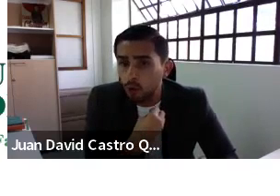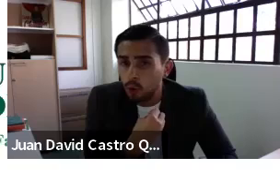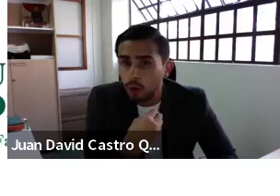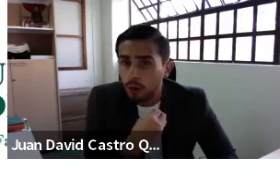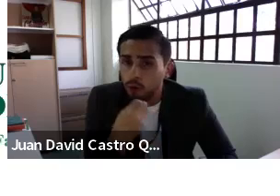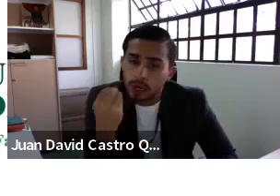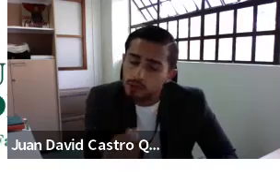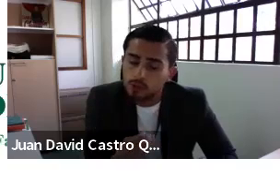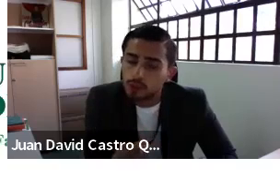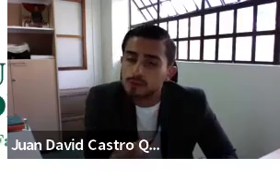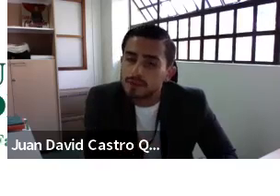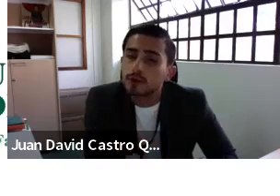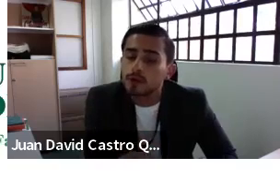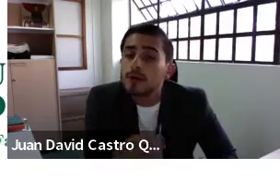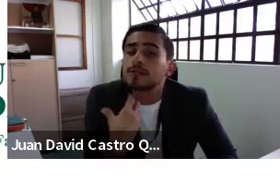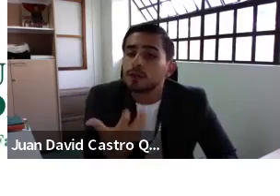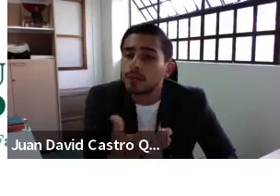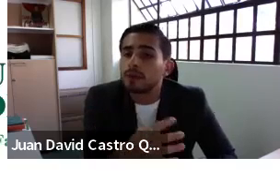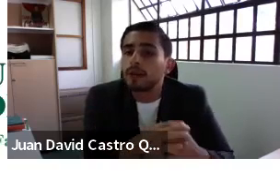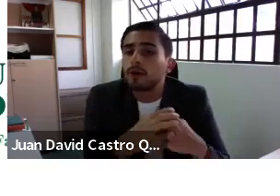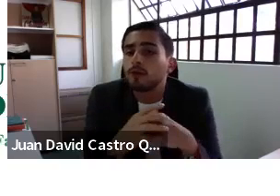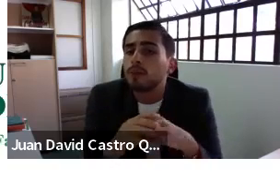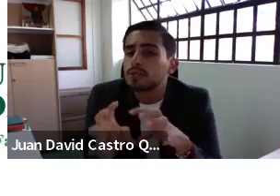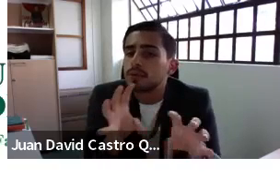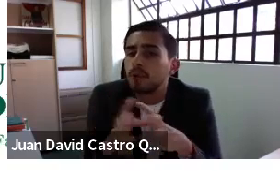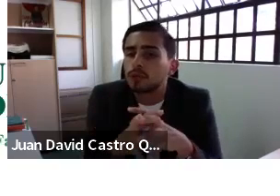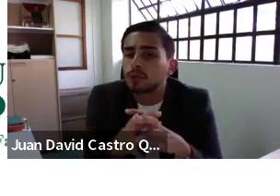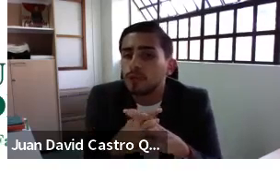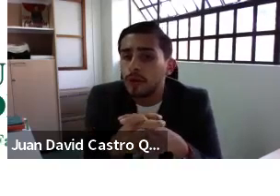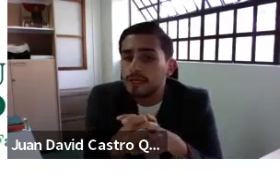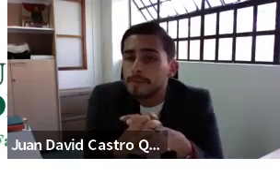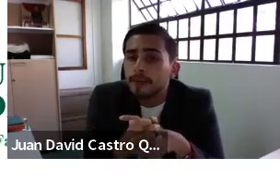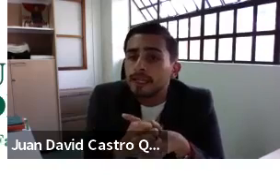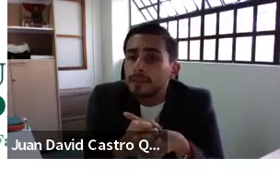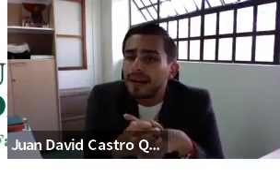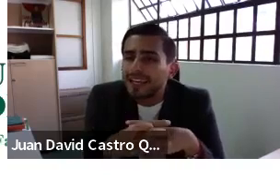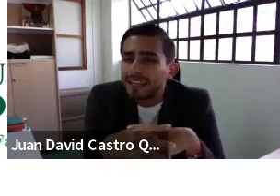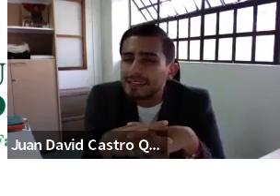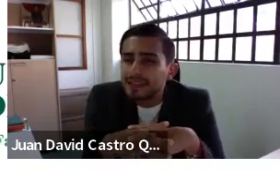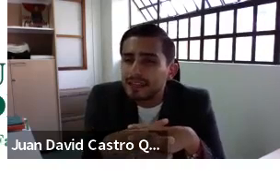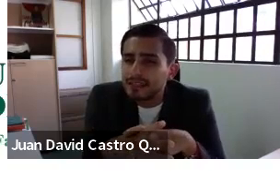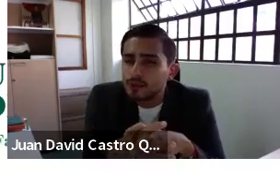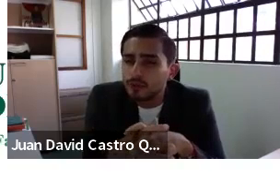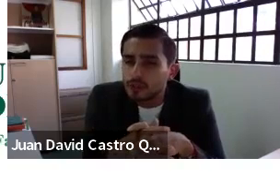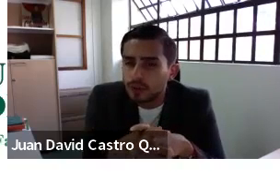o a estos asuntos específicos, sino también ver cómo vamos estimulando otros niveles. Y para quienes tienen estas condiciones